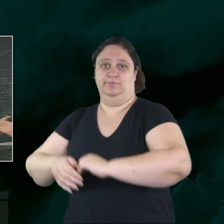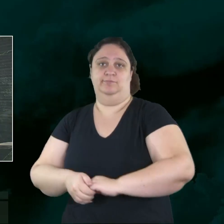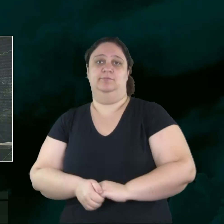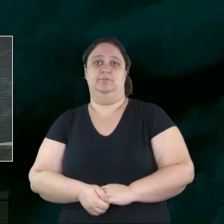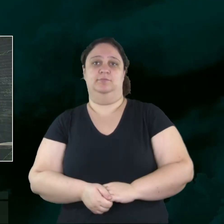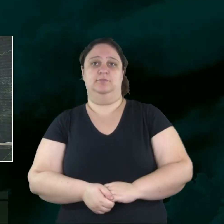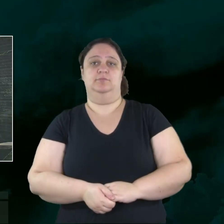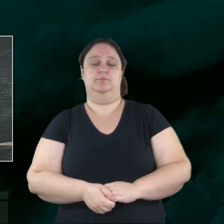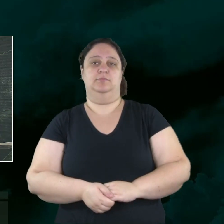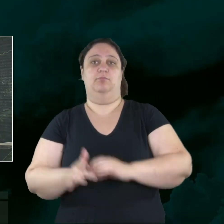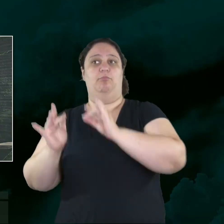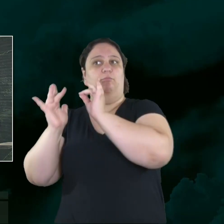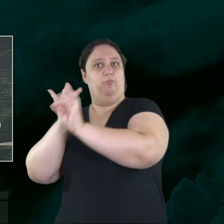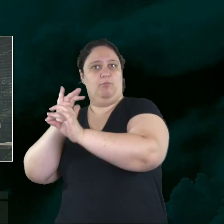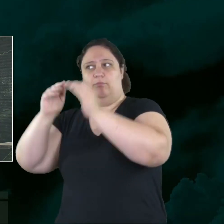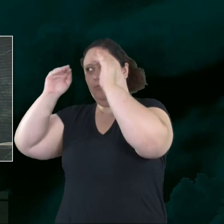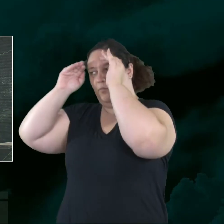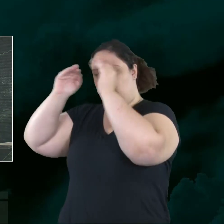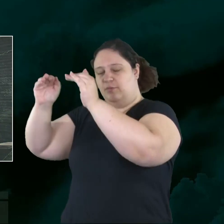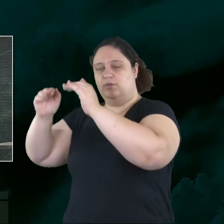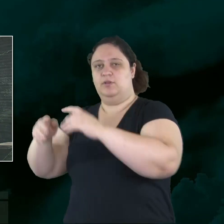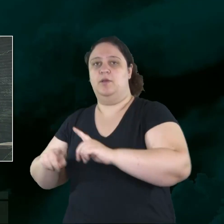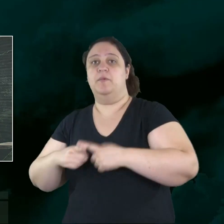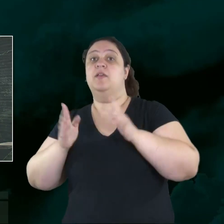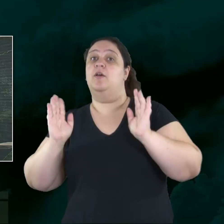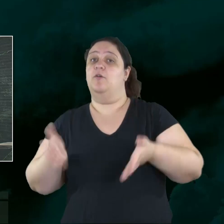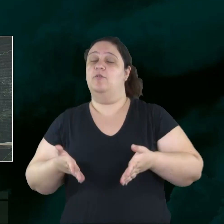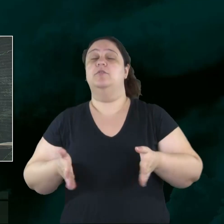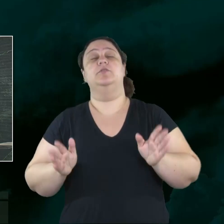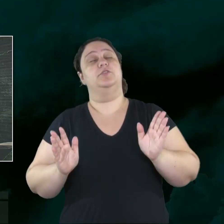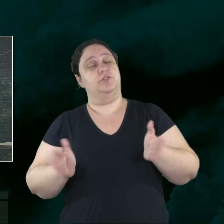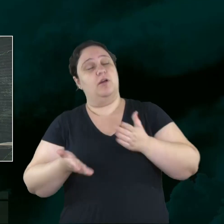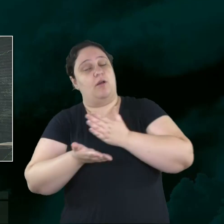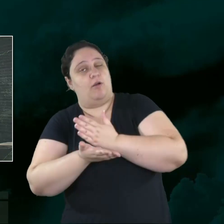anticristo. Mas hoje já está se trabalhando nisso.